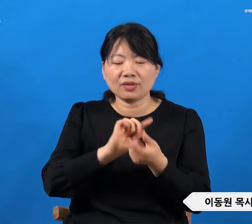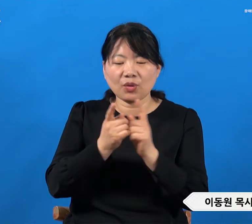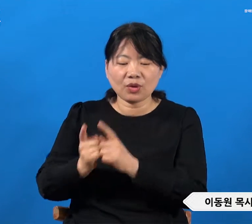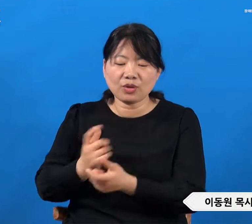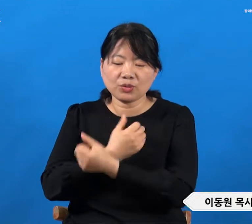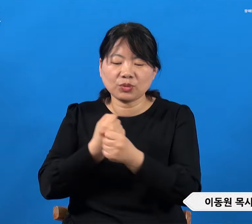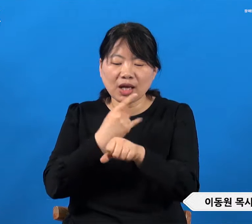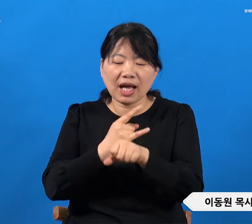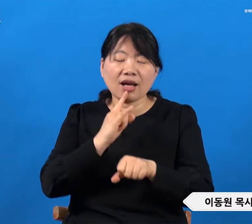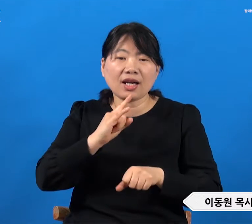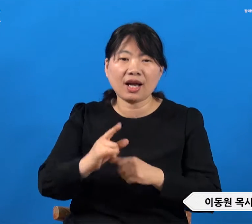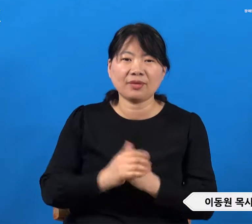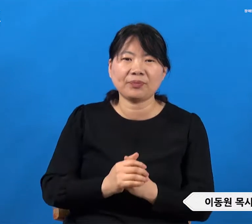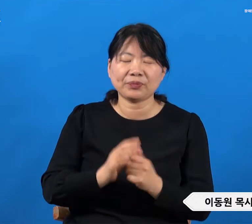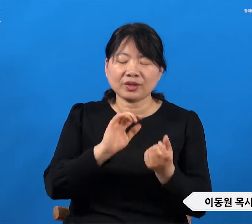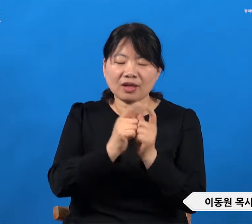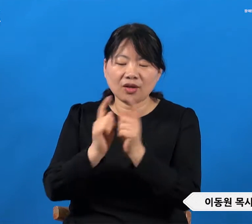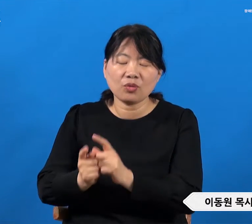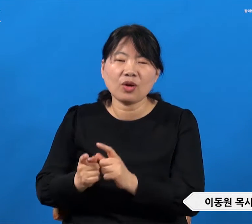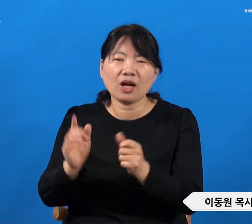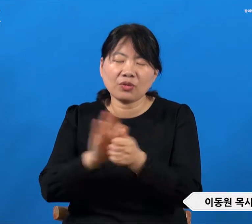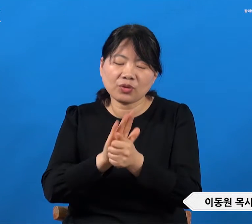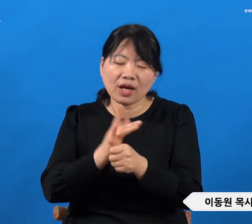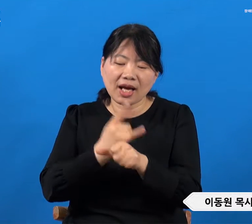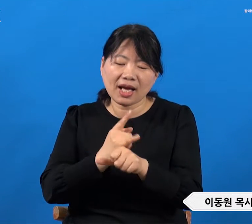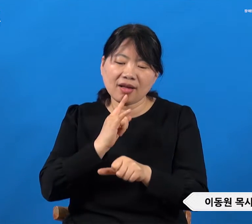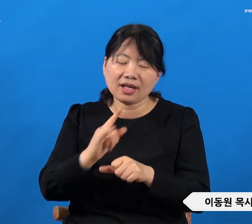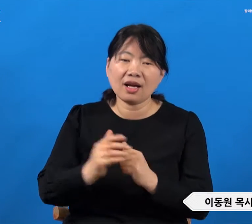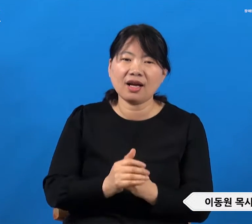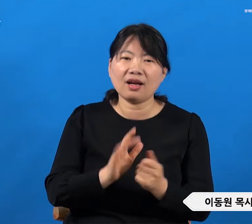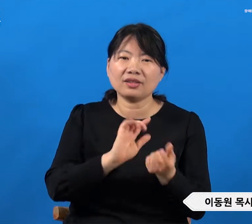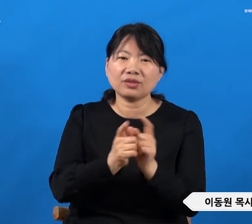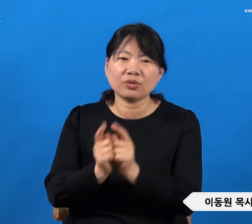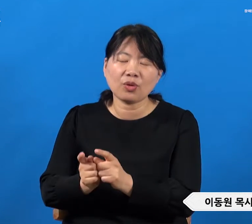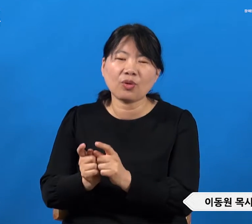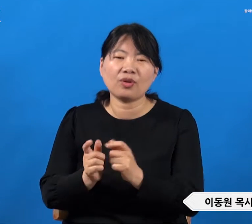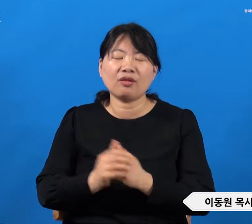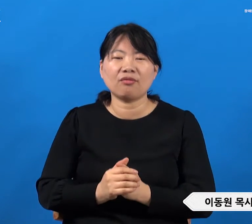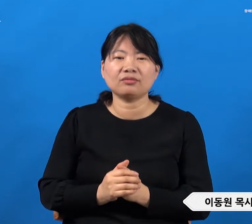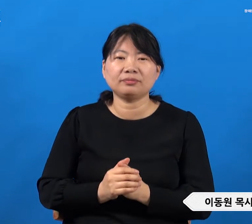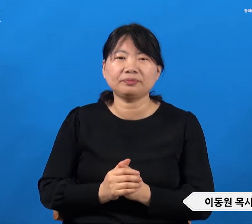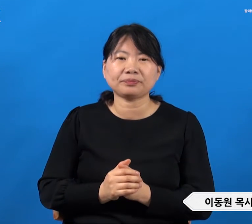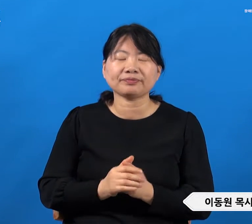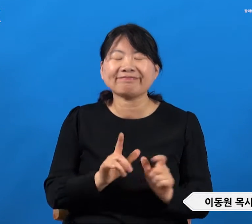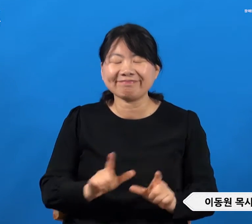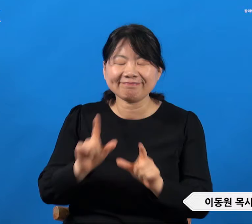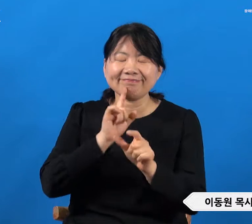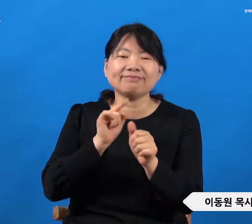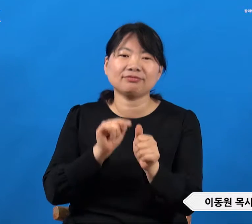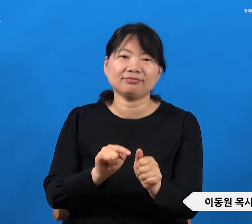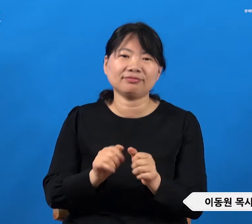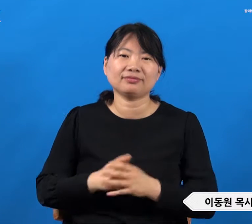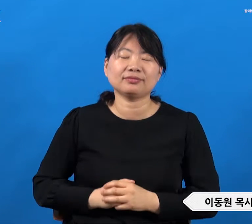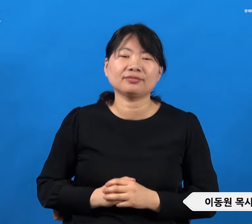서로 용서하라. 서로 위로하라. 서로